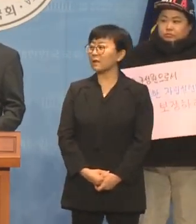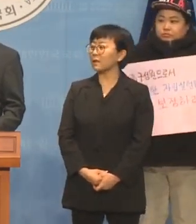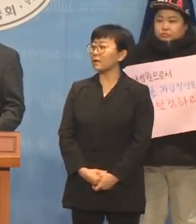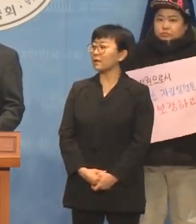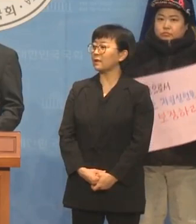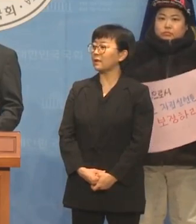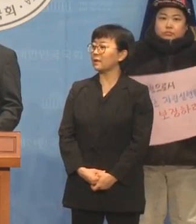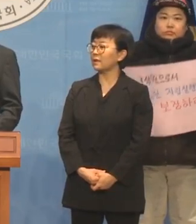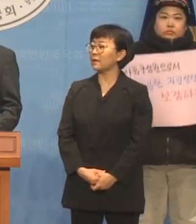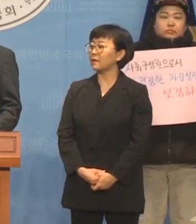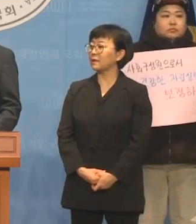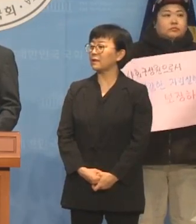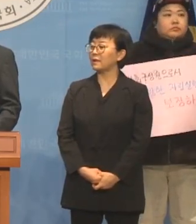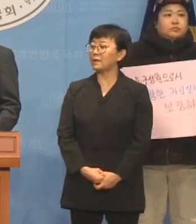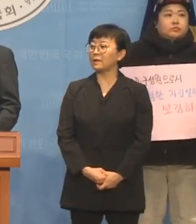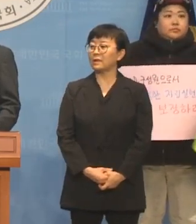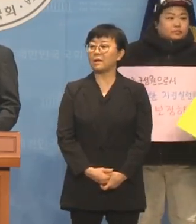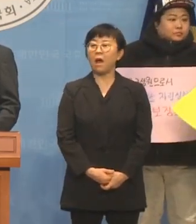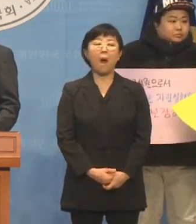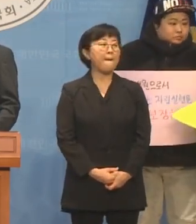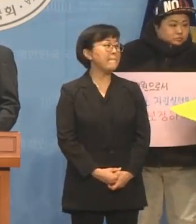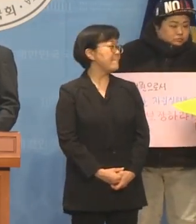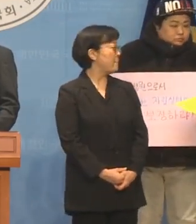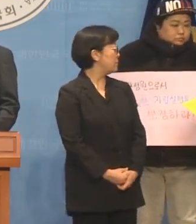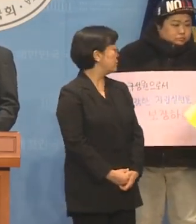다 오셨나?